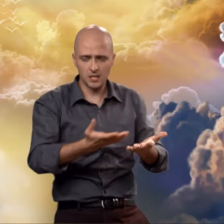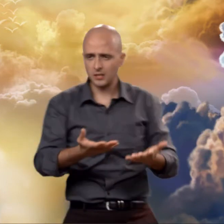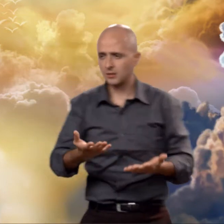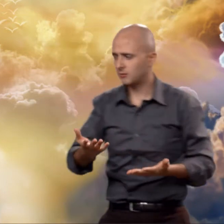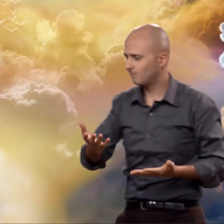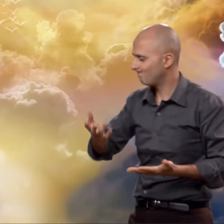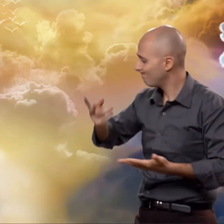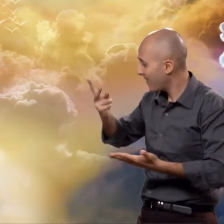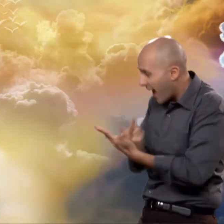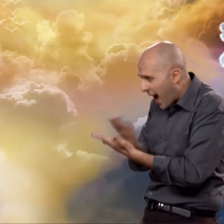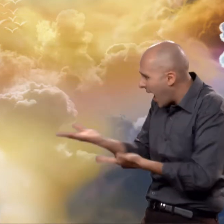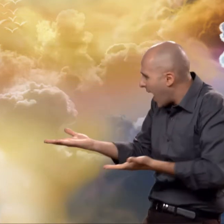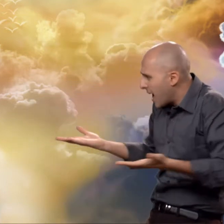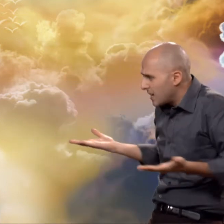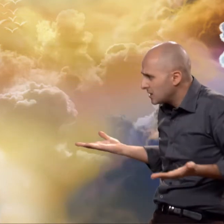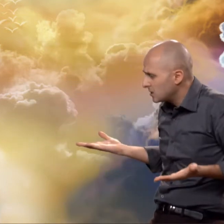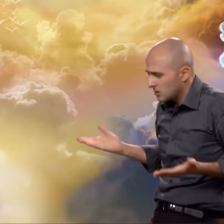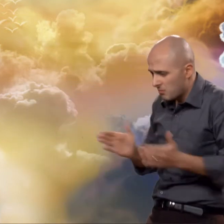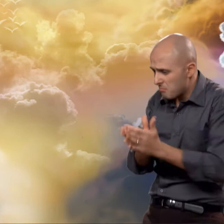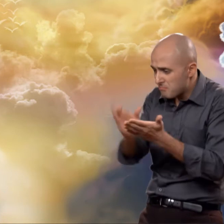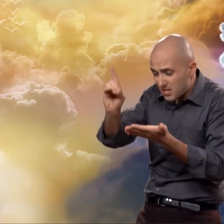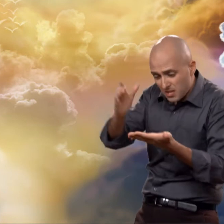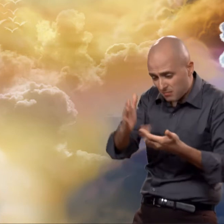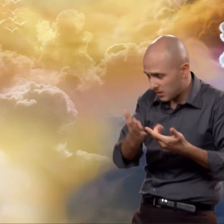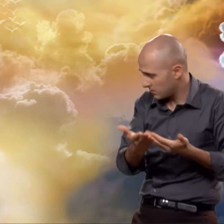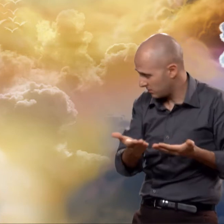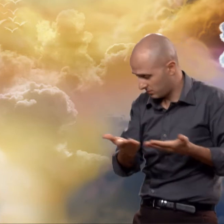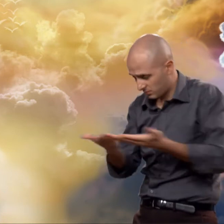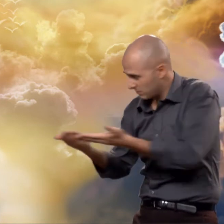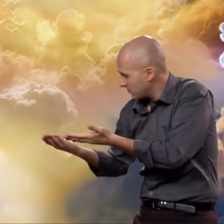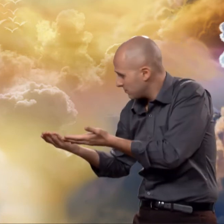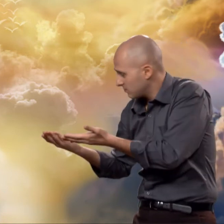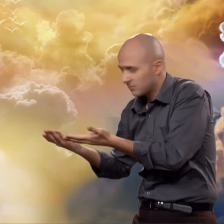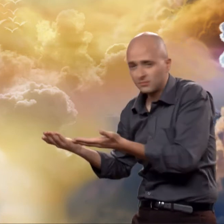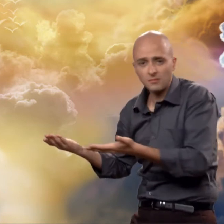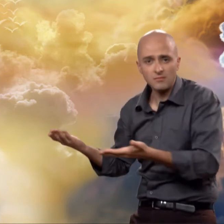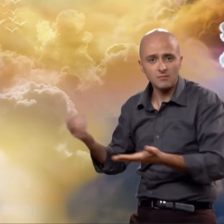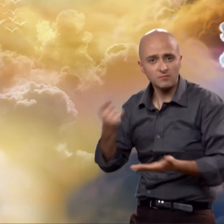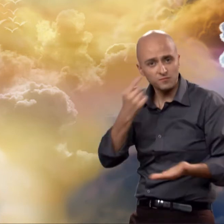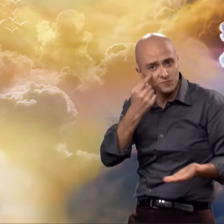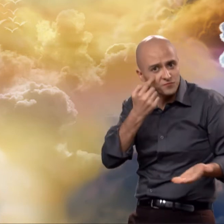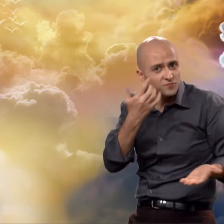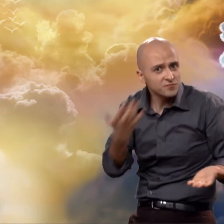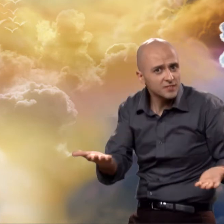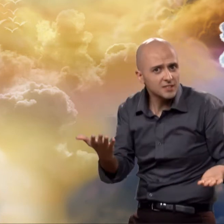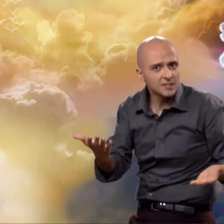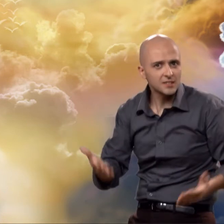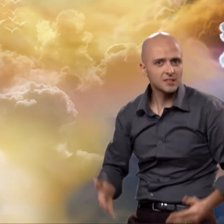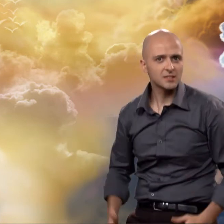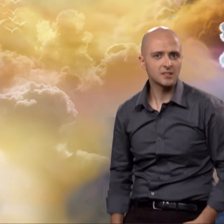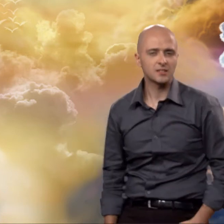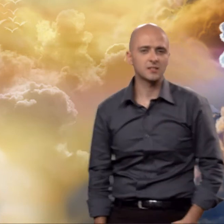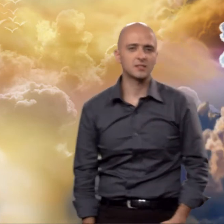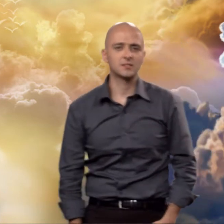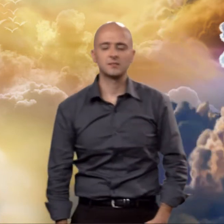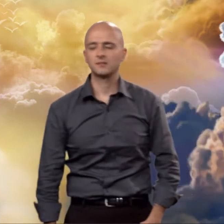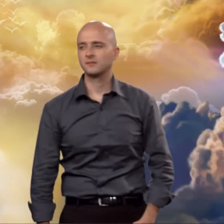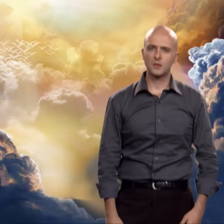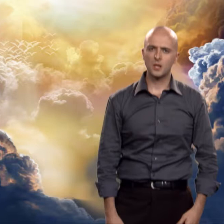e que todos os sábios estejam em erro? Para refutar esses argumentos, bastava citar a Bíblia e a maneira como o